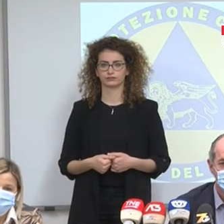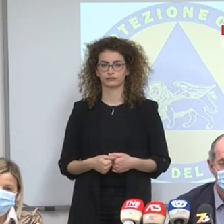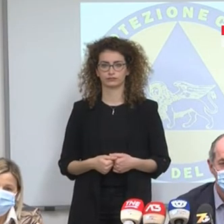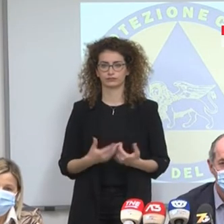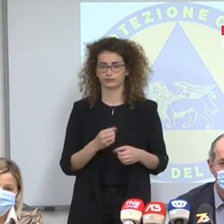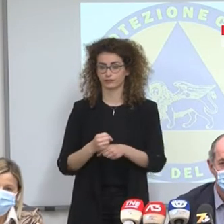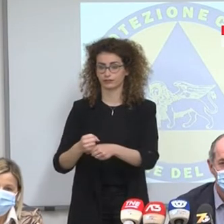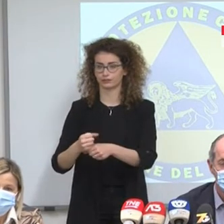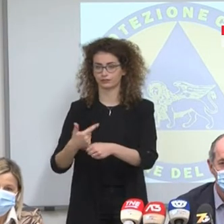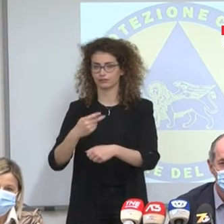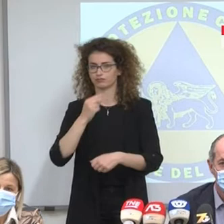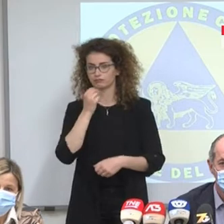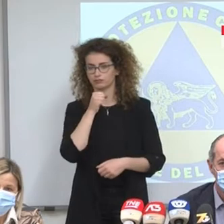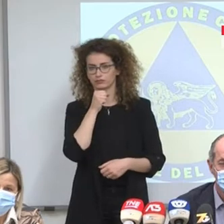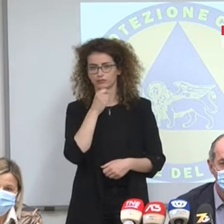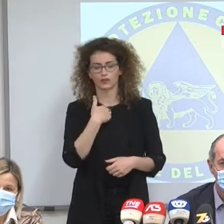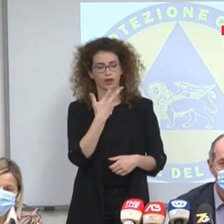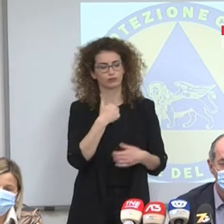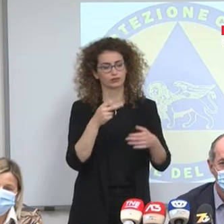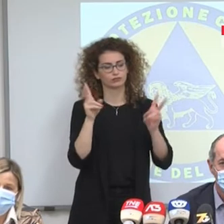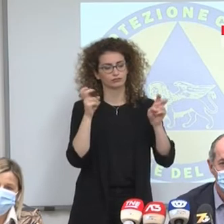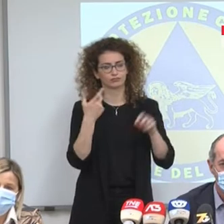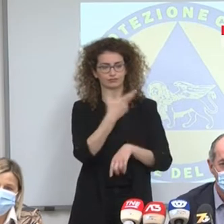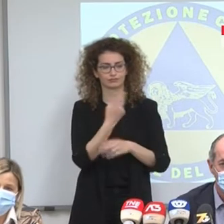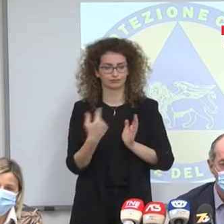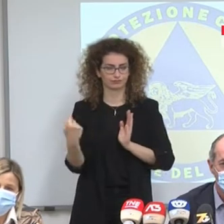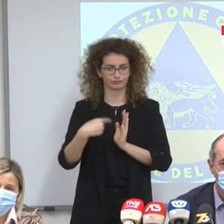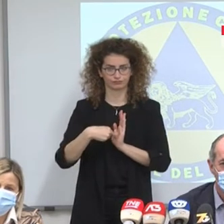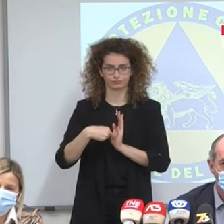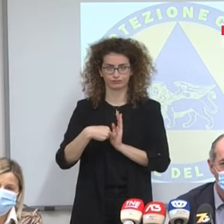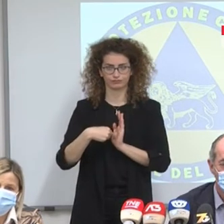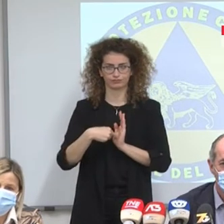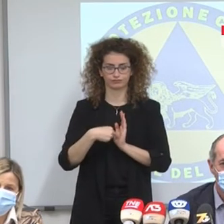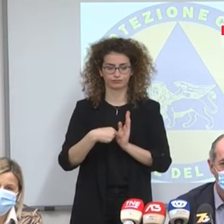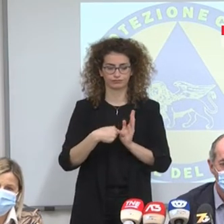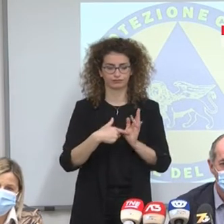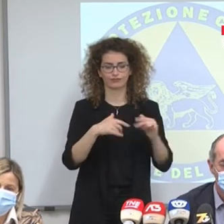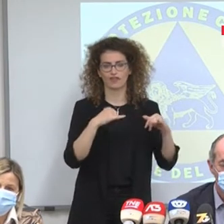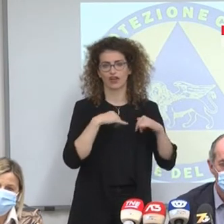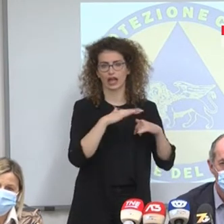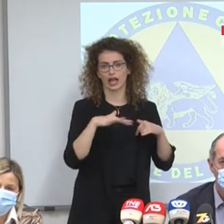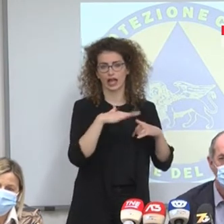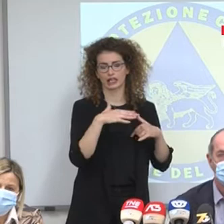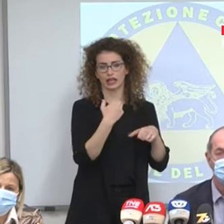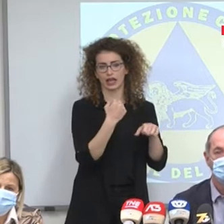Prego. Volevo tornare sul tema dei vaccini, sì, nei luoghi di vacanza e gli